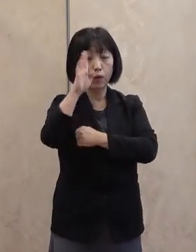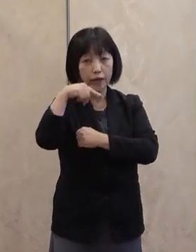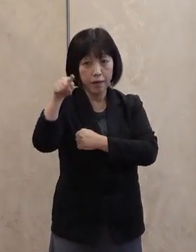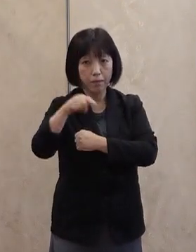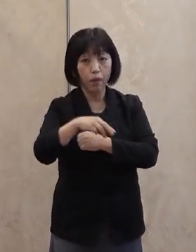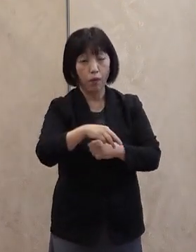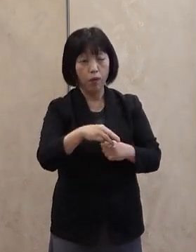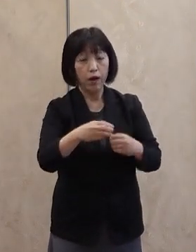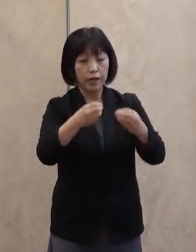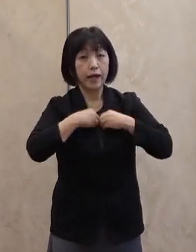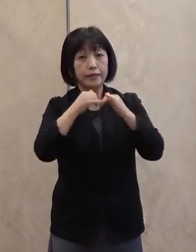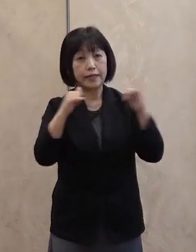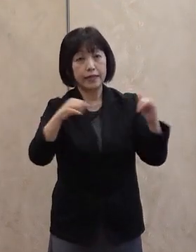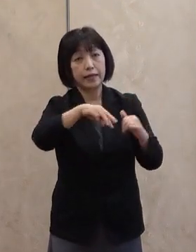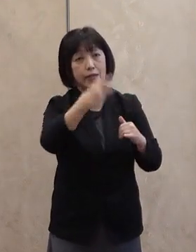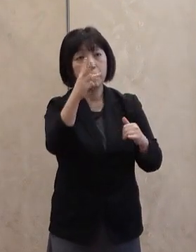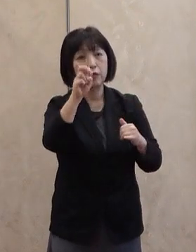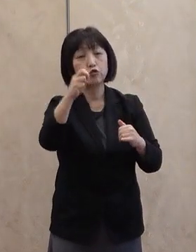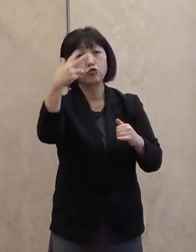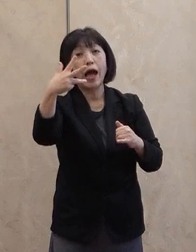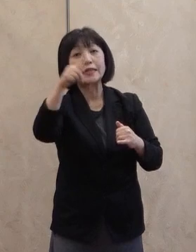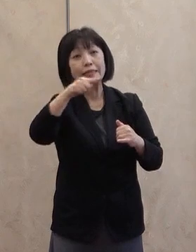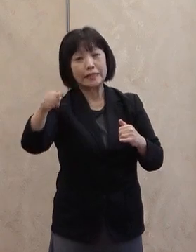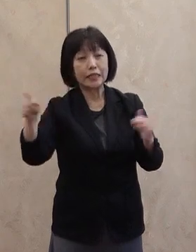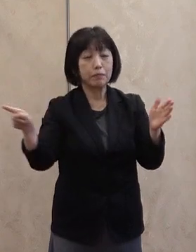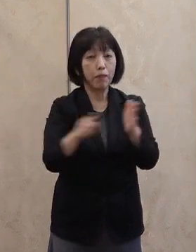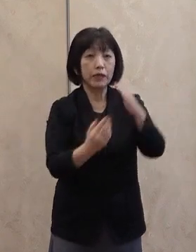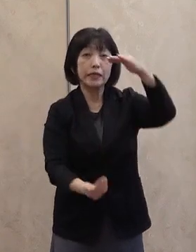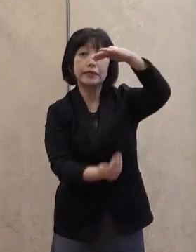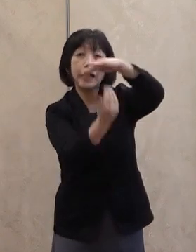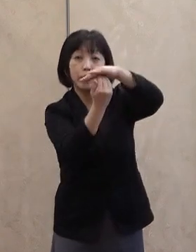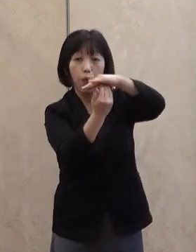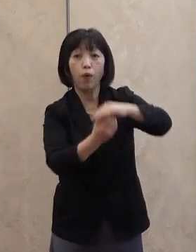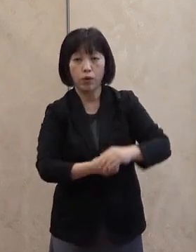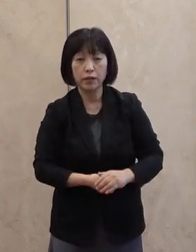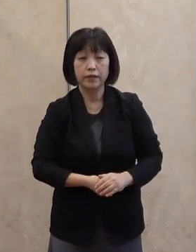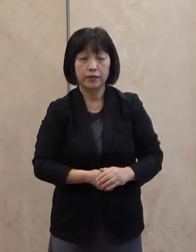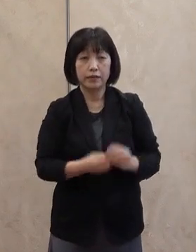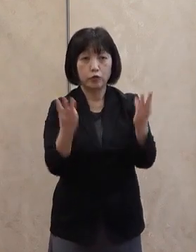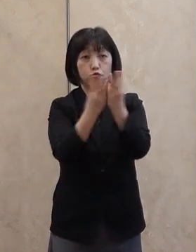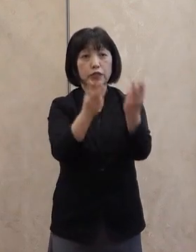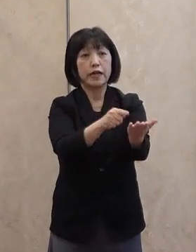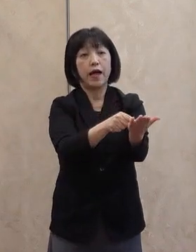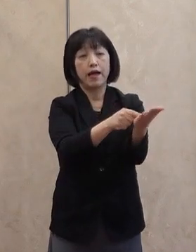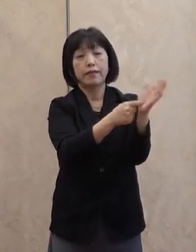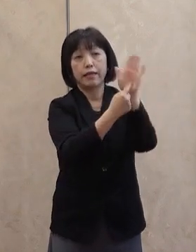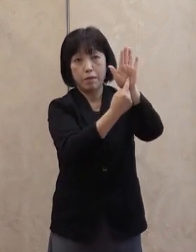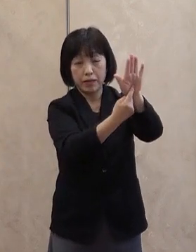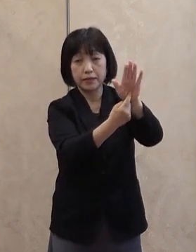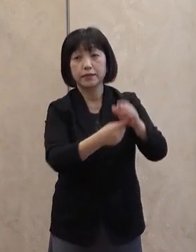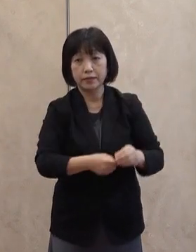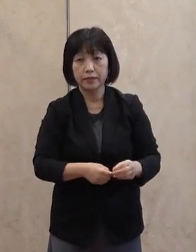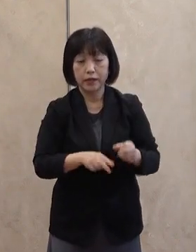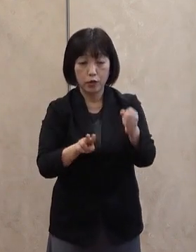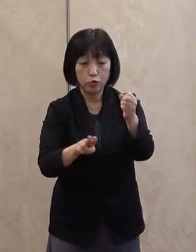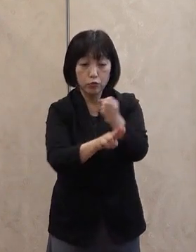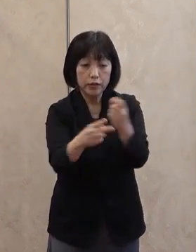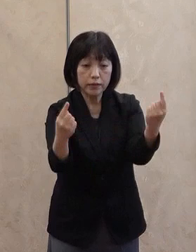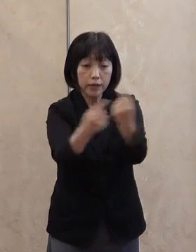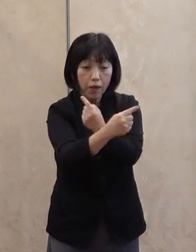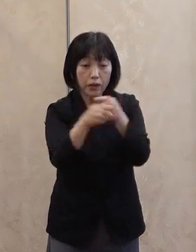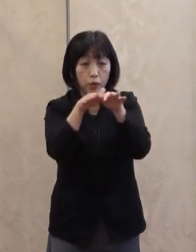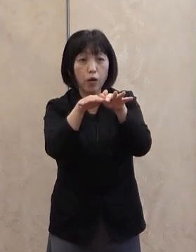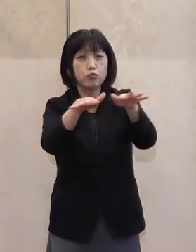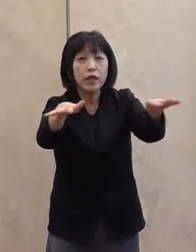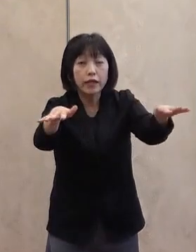328人かなんかで過去最多の感染者数が、はい、出ておりまして、で変異株が広がっているという共